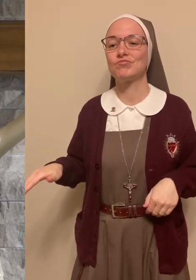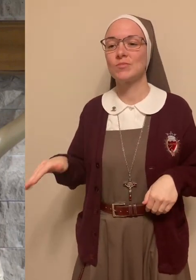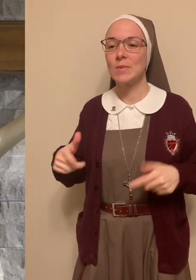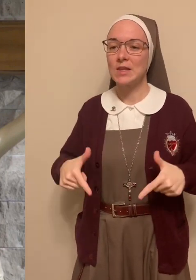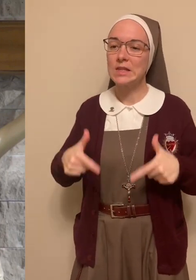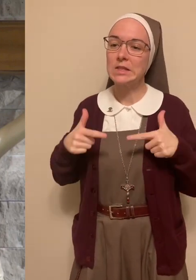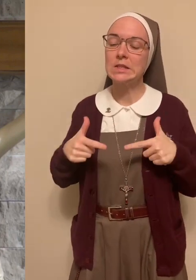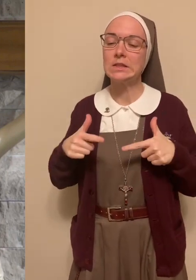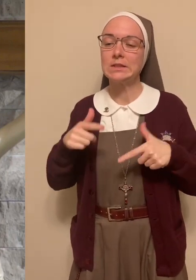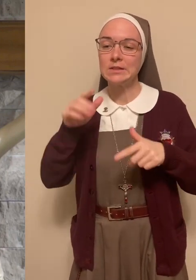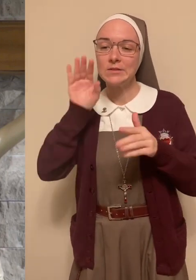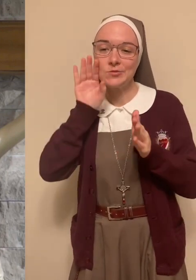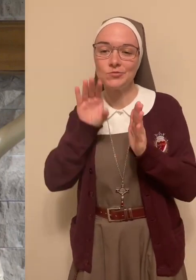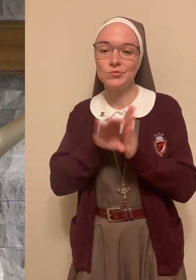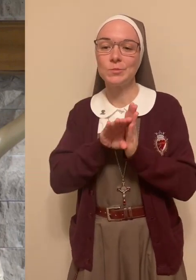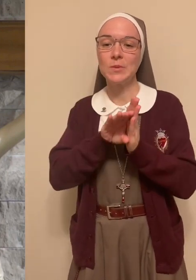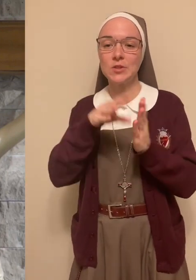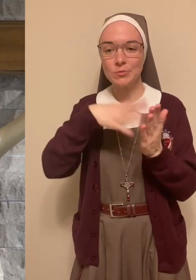para recordarnos